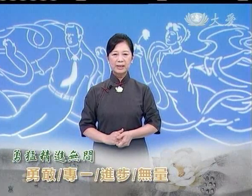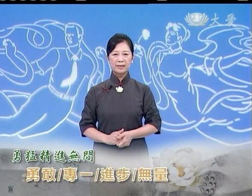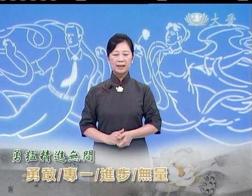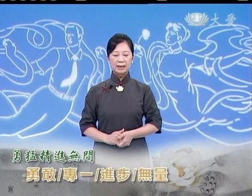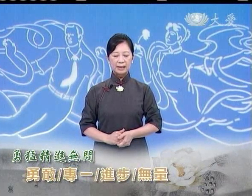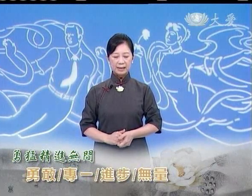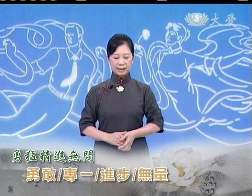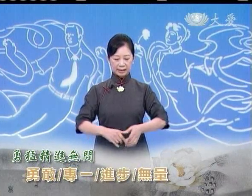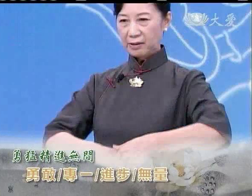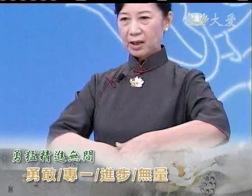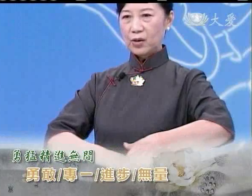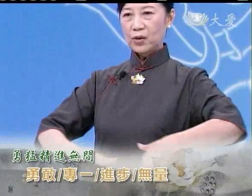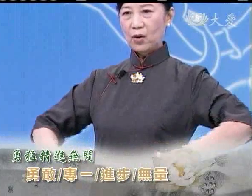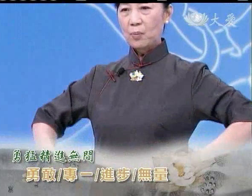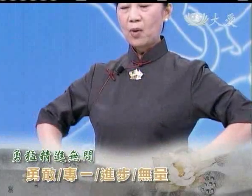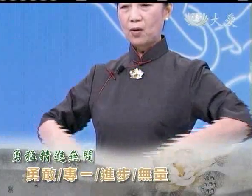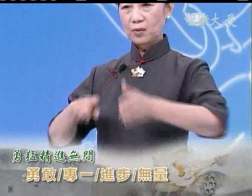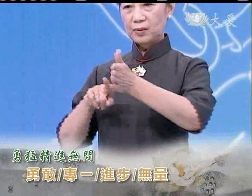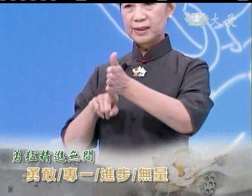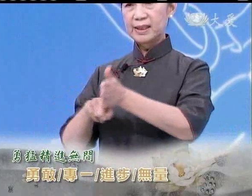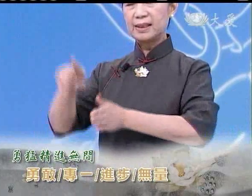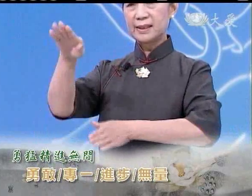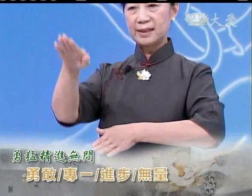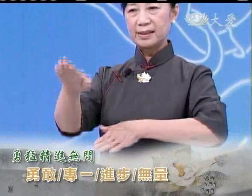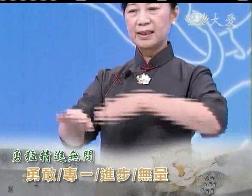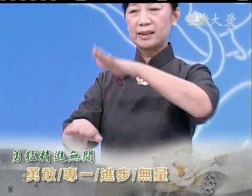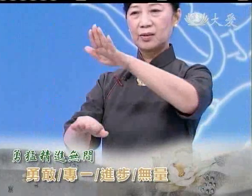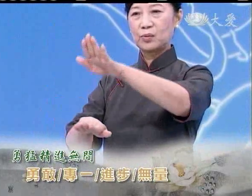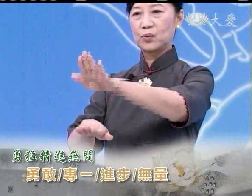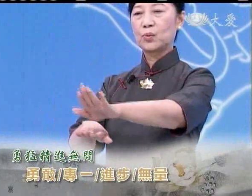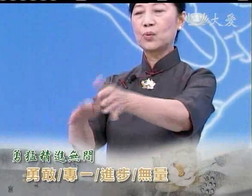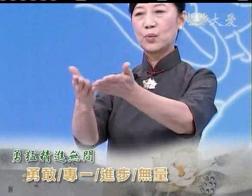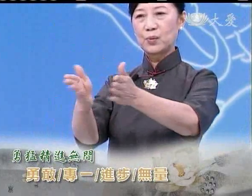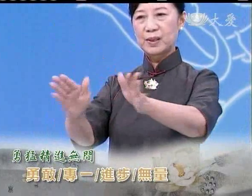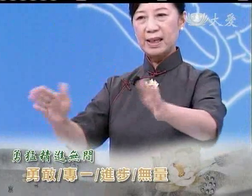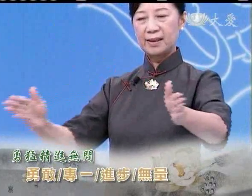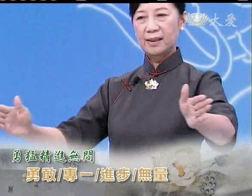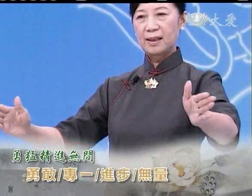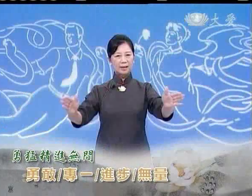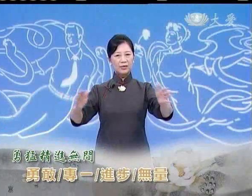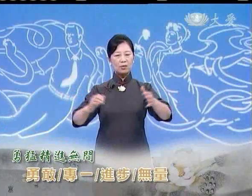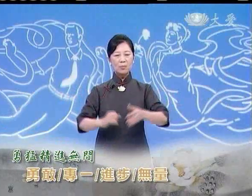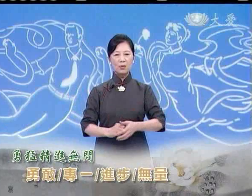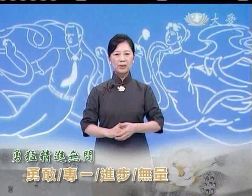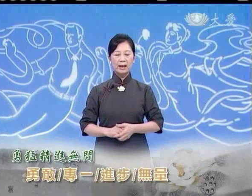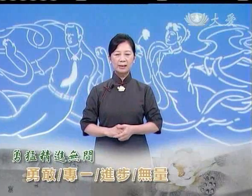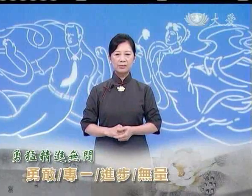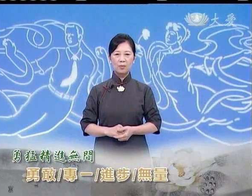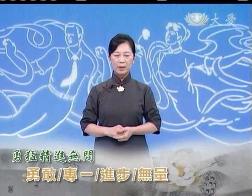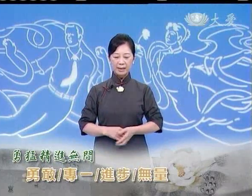间，那在这地方勇猛精进无间，勇猛两个字我们还